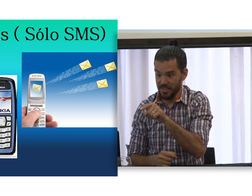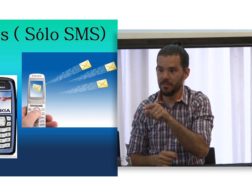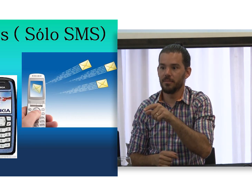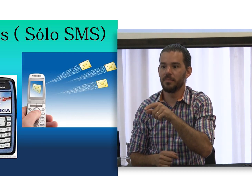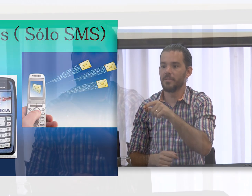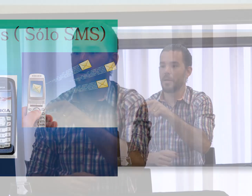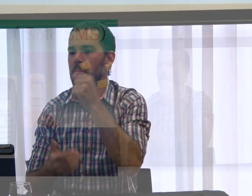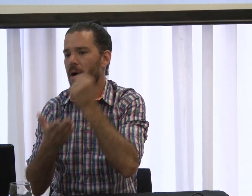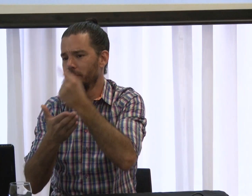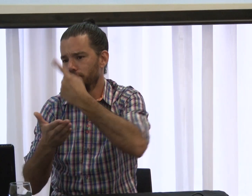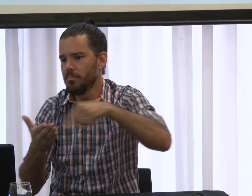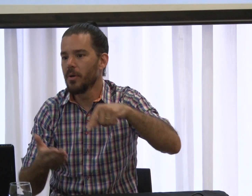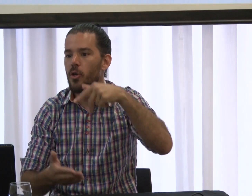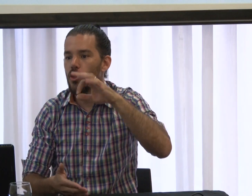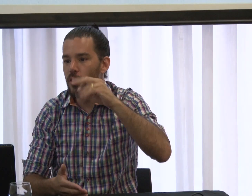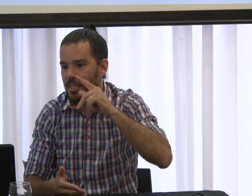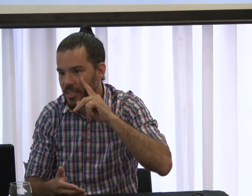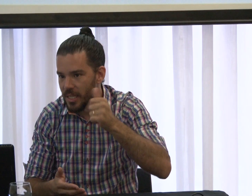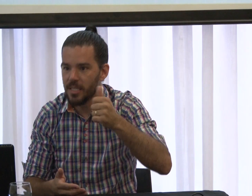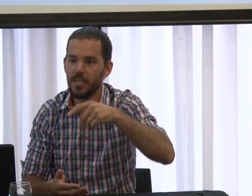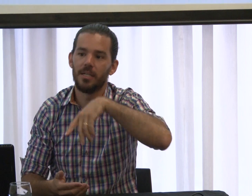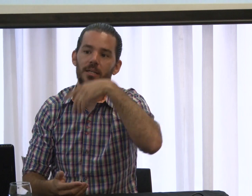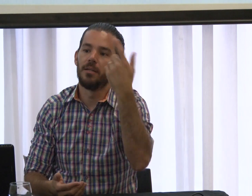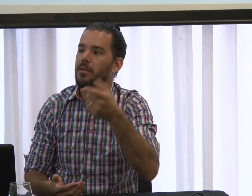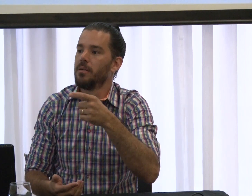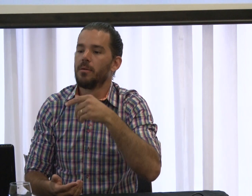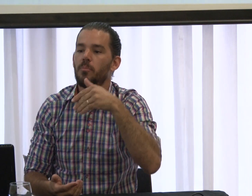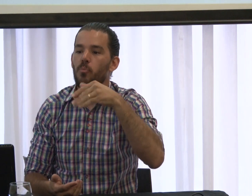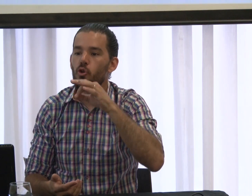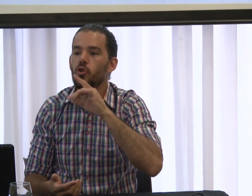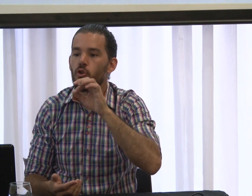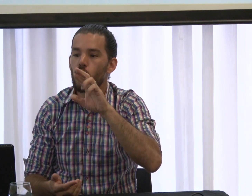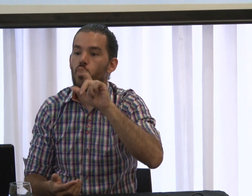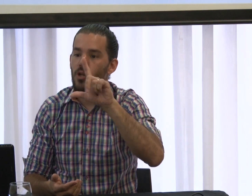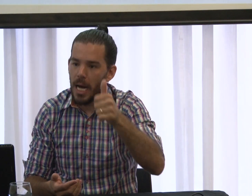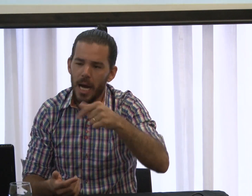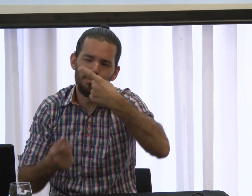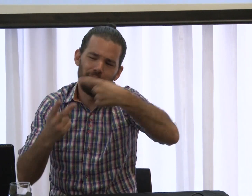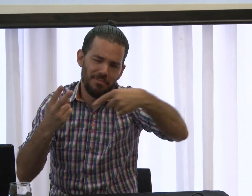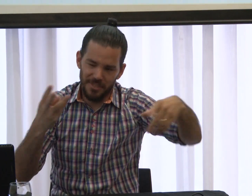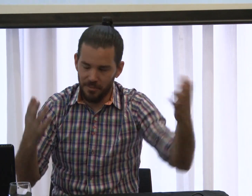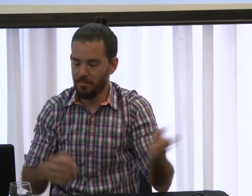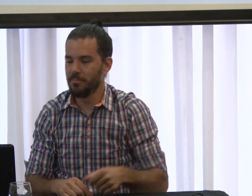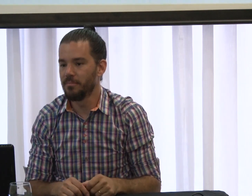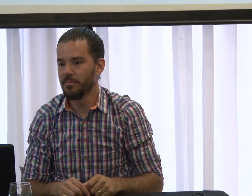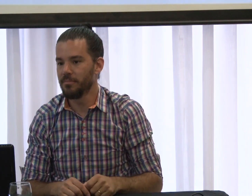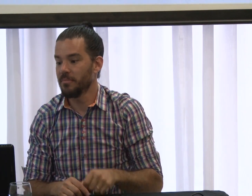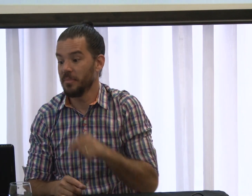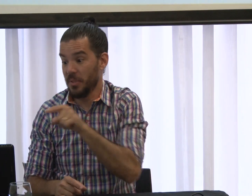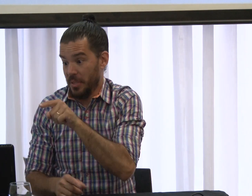instantáneamente. Bueno, y hubo diferentes marcas, Nokia, Motorola, diferentes marcas